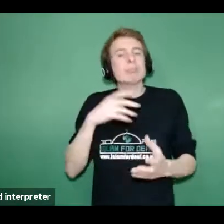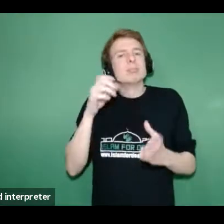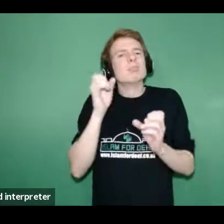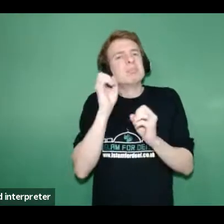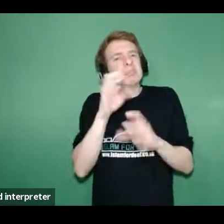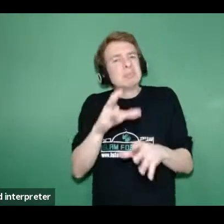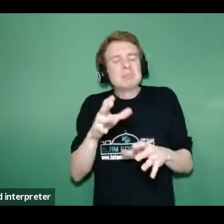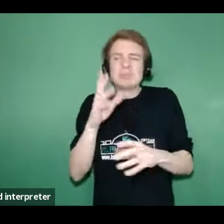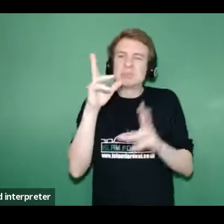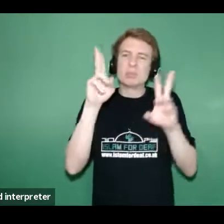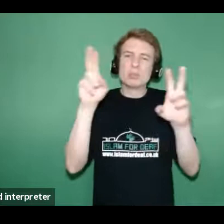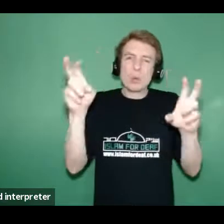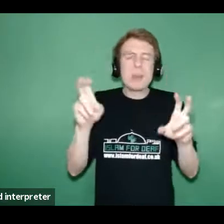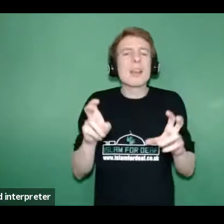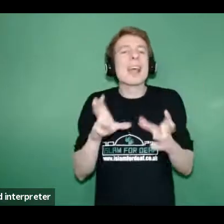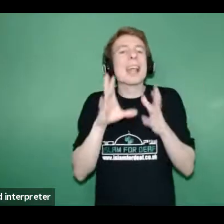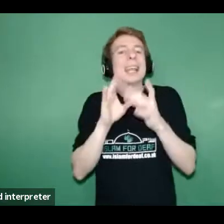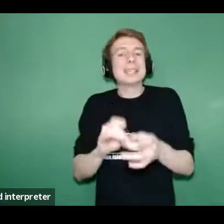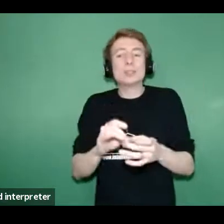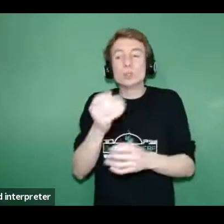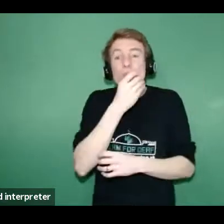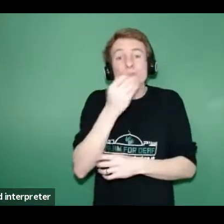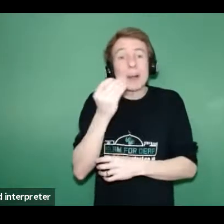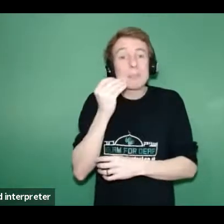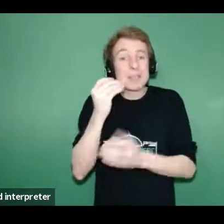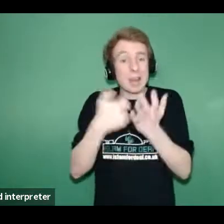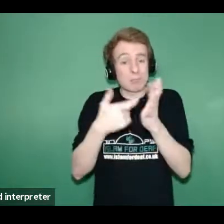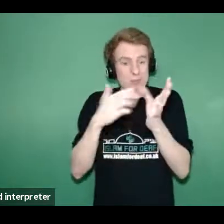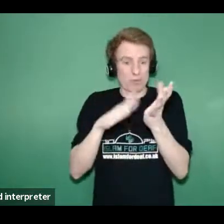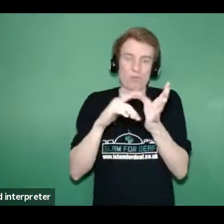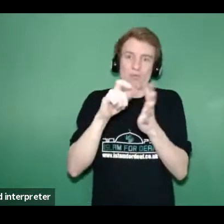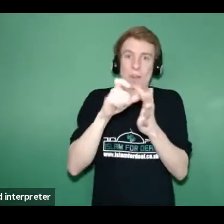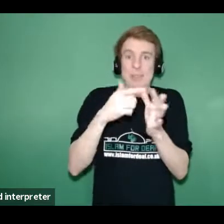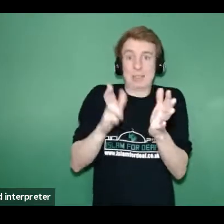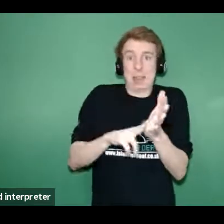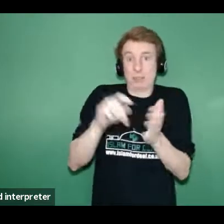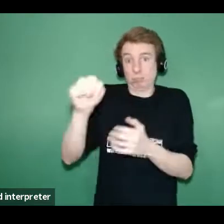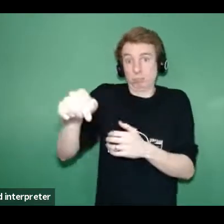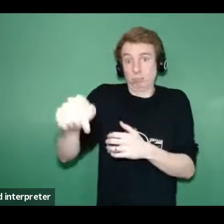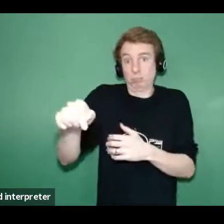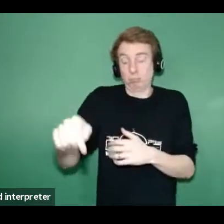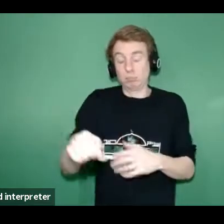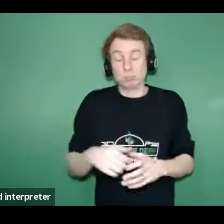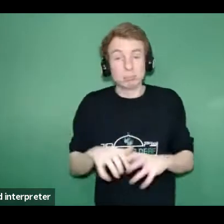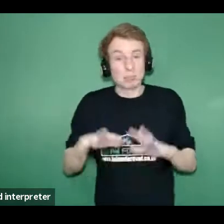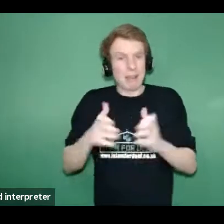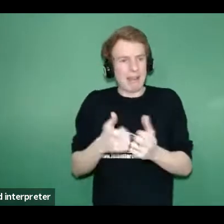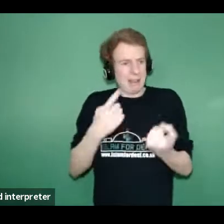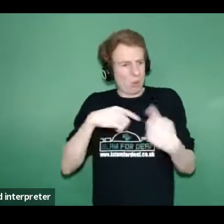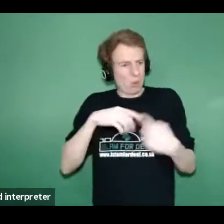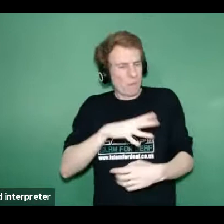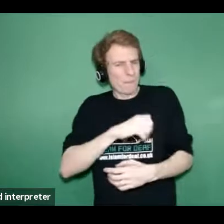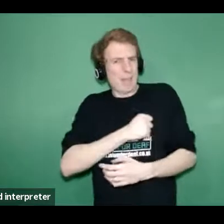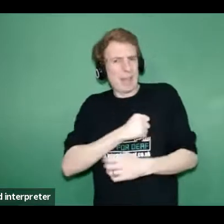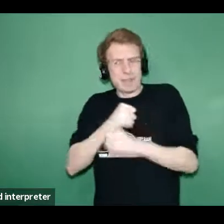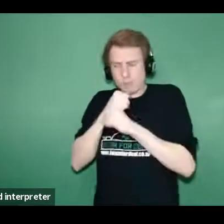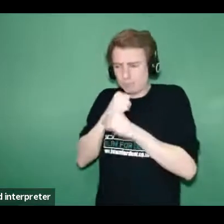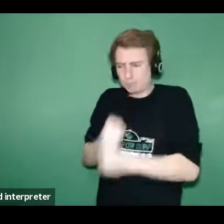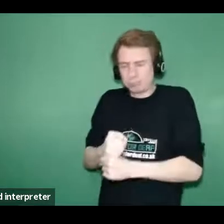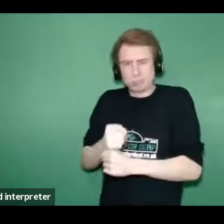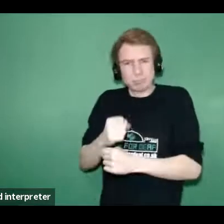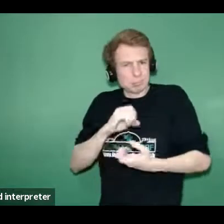And we ask Allah the Most High to open up for our Sheikh and to make him successful. فَلْيَتَفَضَّلُوا مَشْكُورًا.